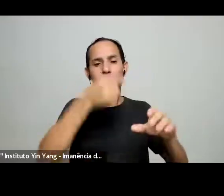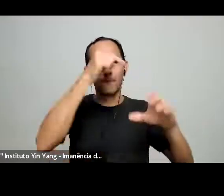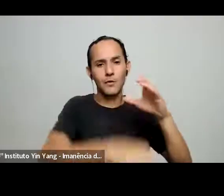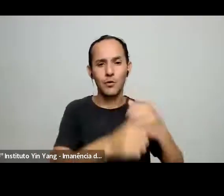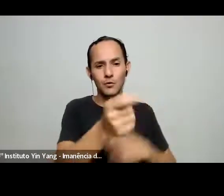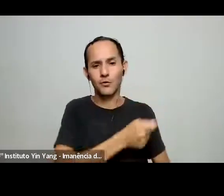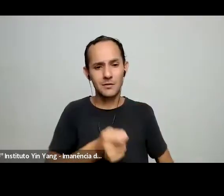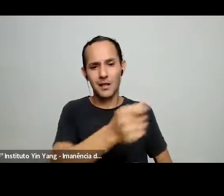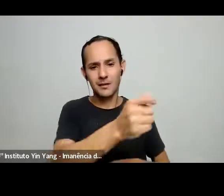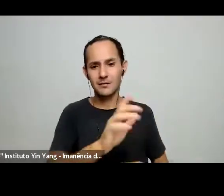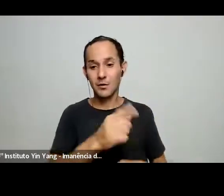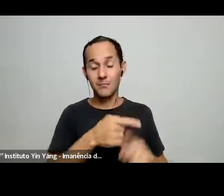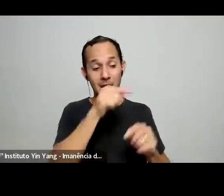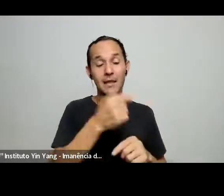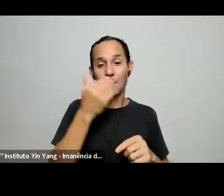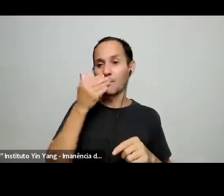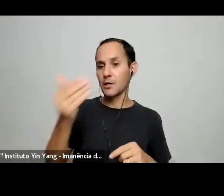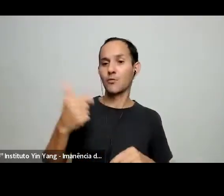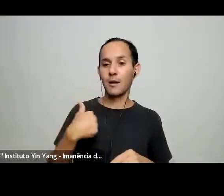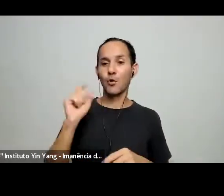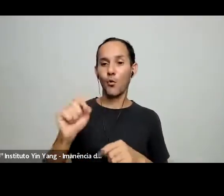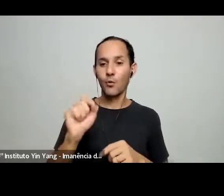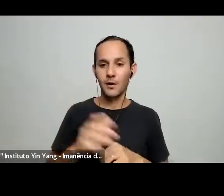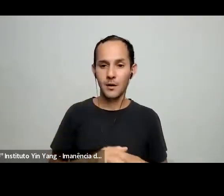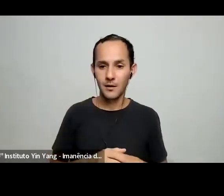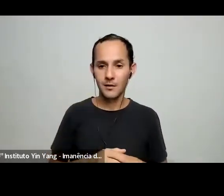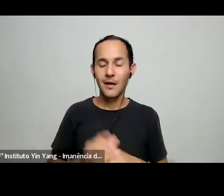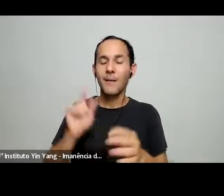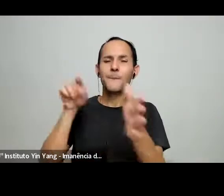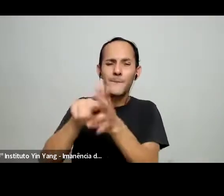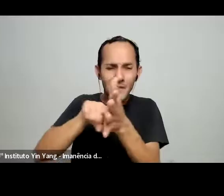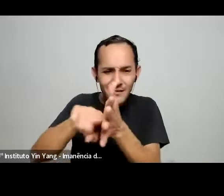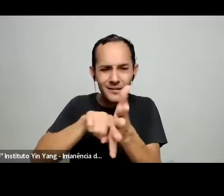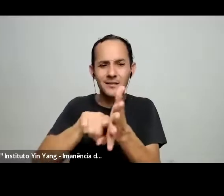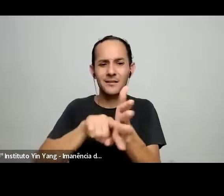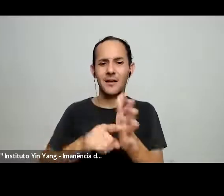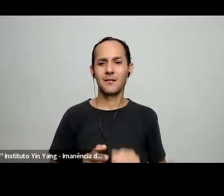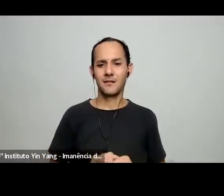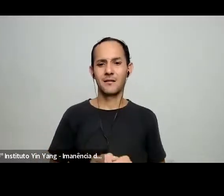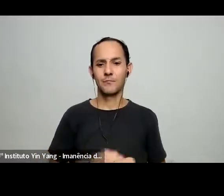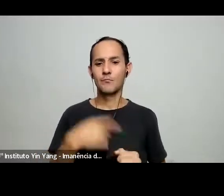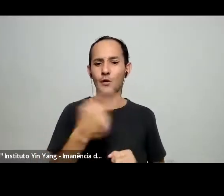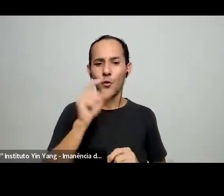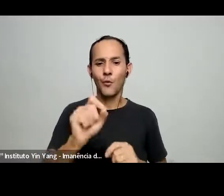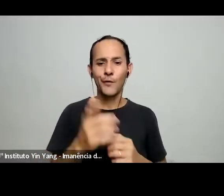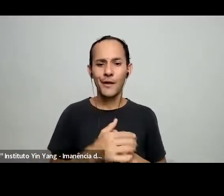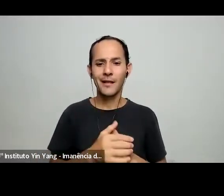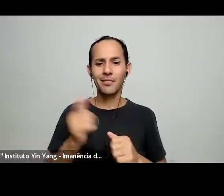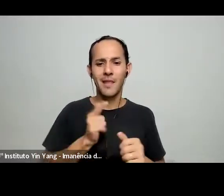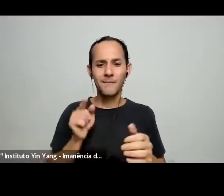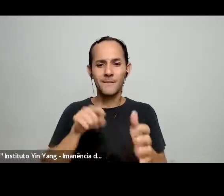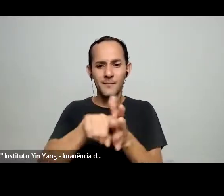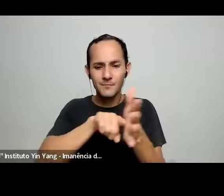constelações, mas me fez um pedido que a gente pesquisasse, que a gente levasse um olhar da